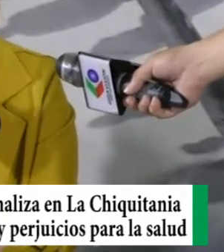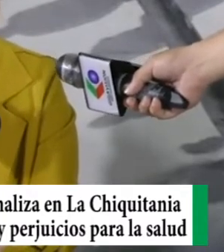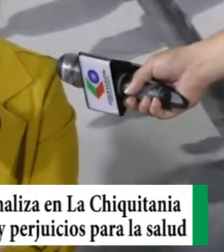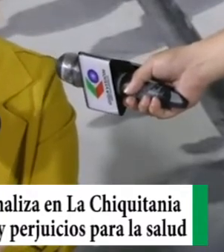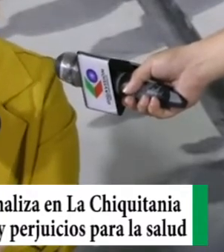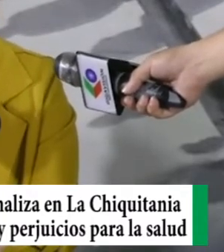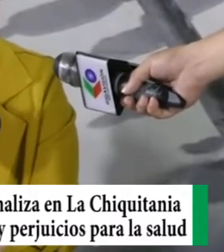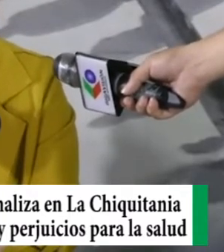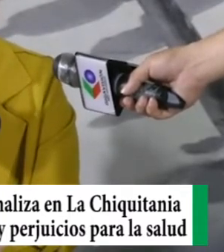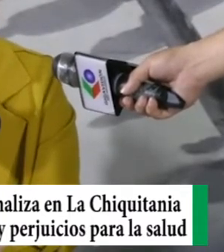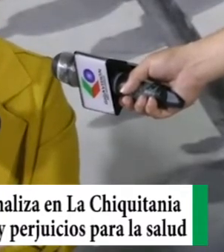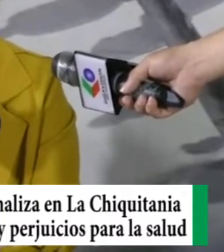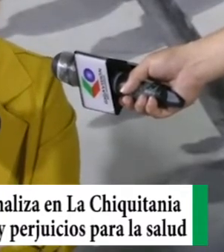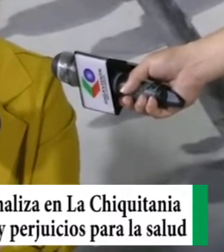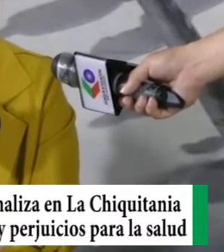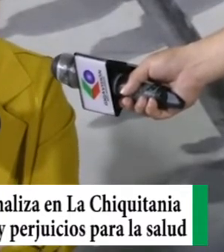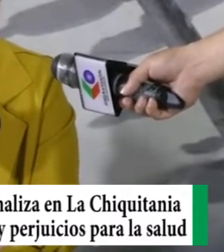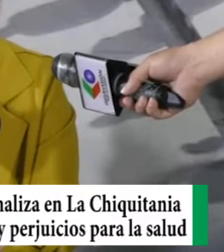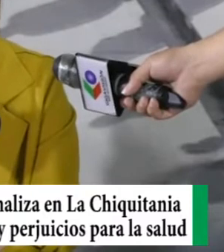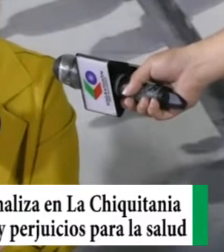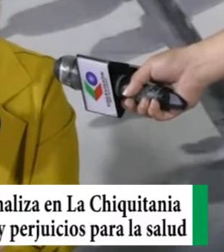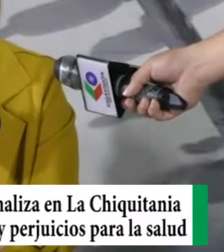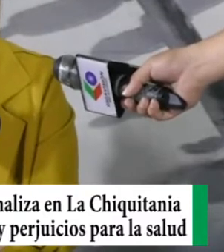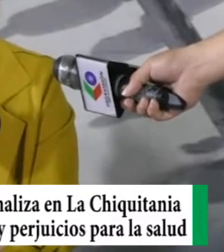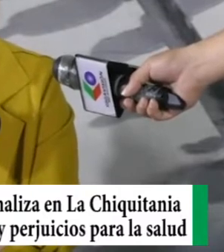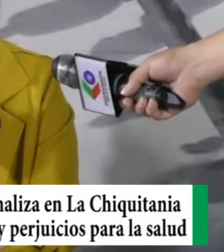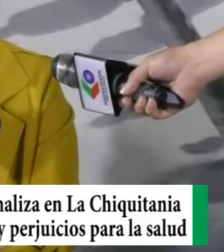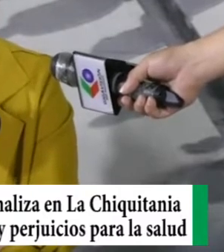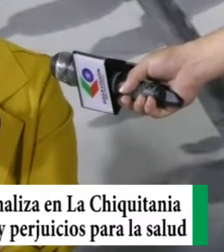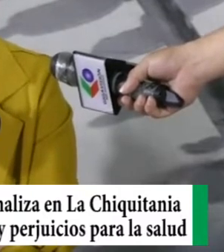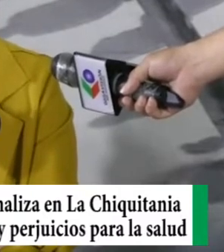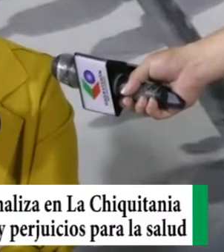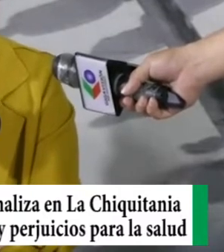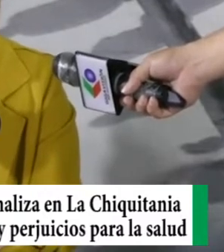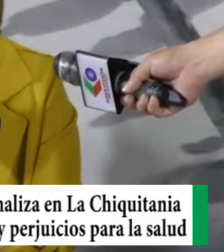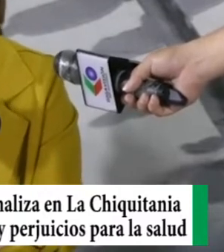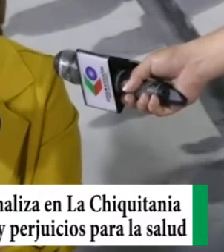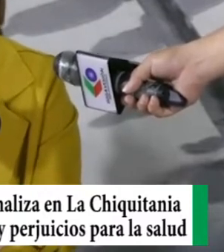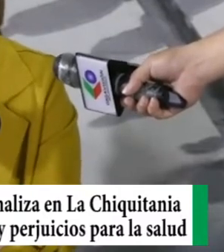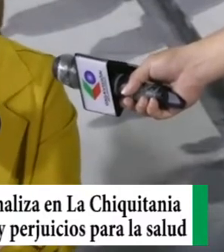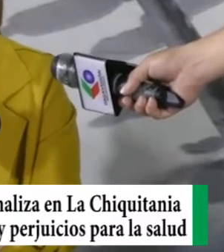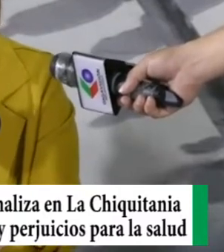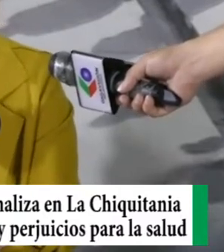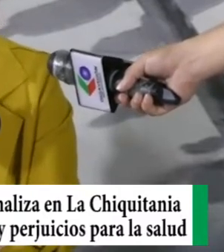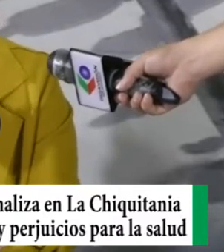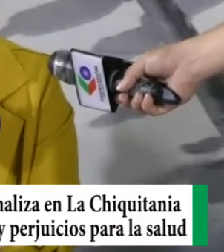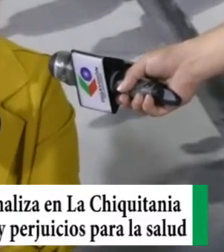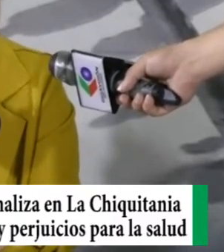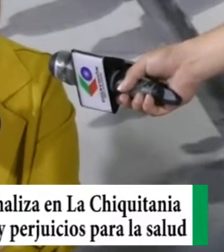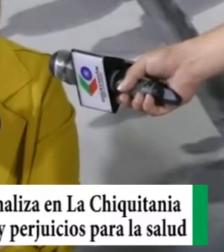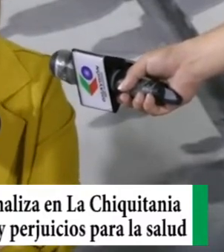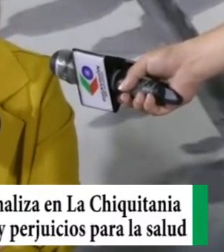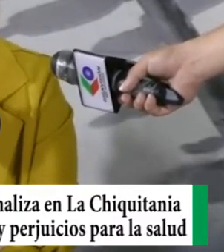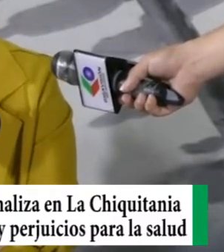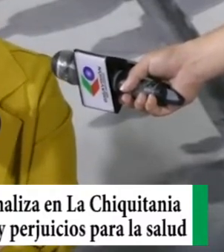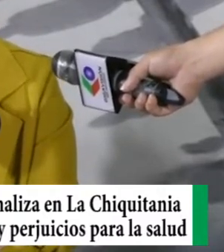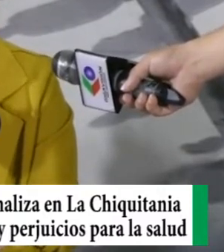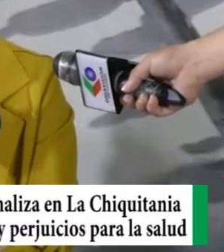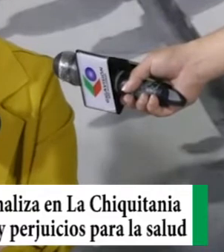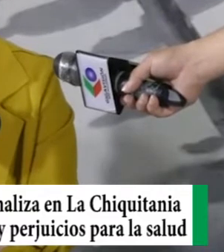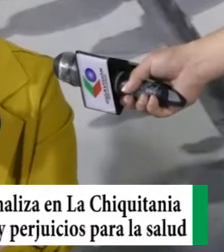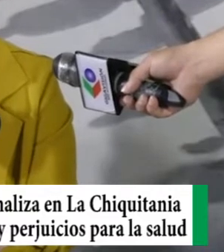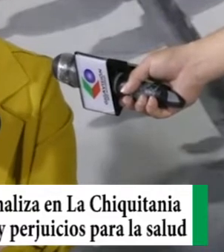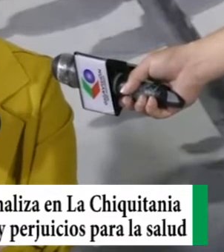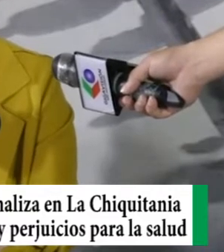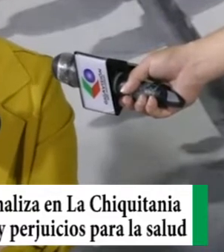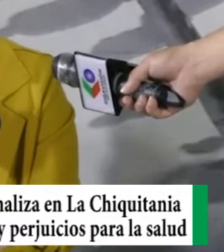la salud de nuestra ciudad. Repudiamos los bloqueos, pero pedimos prudencia en cualquier acto o evento que atente contra